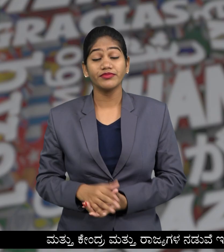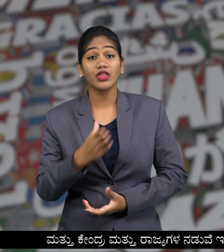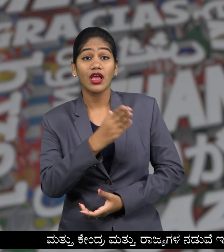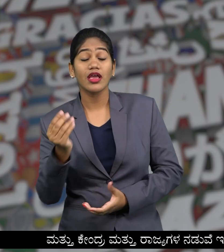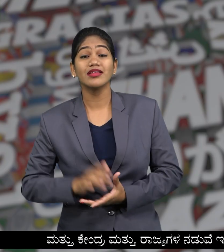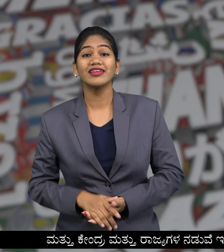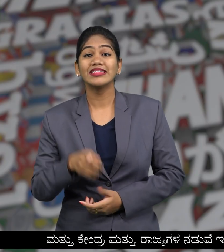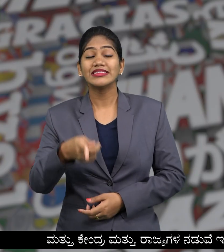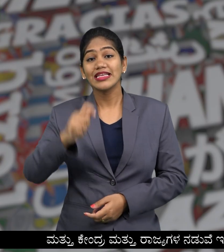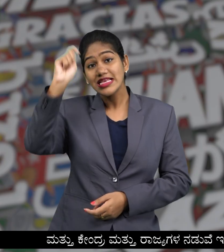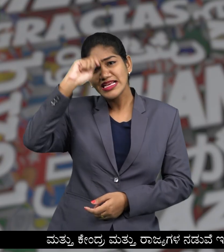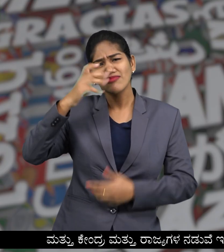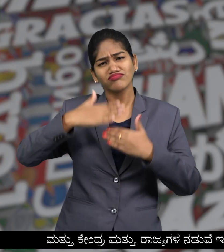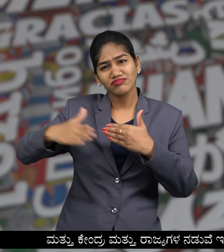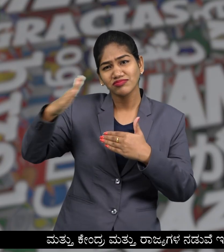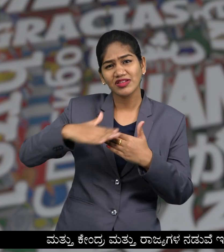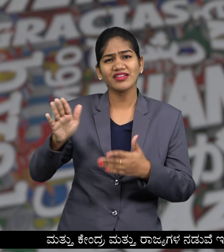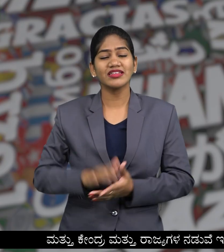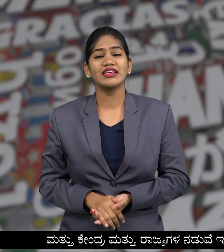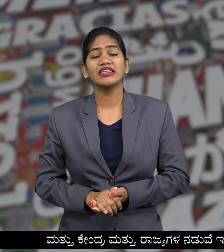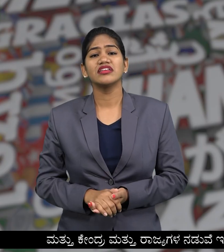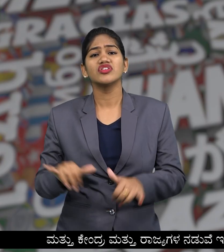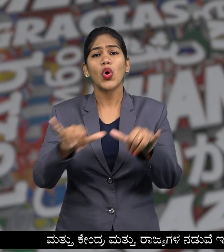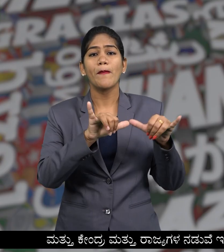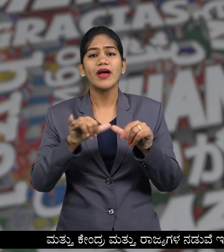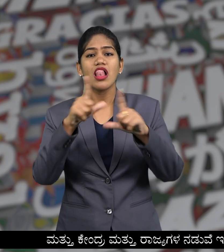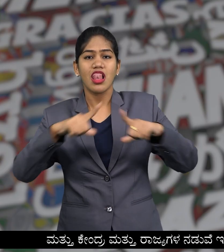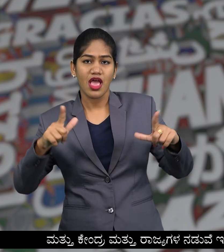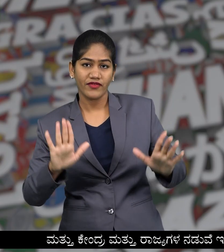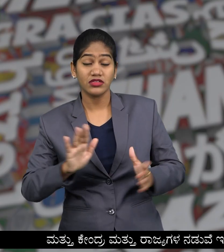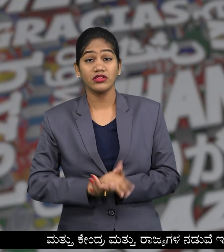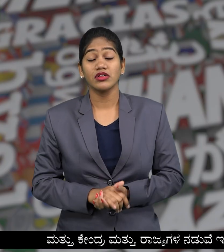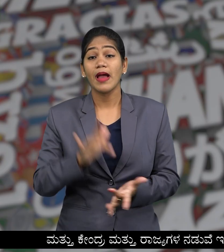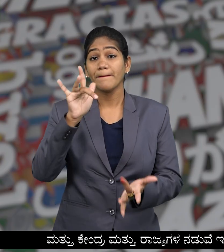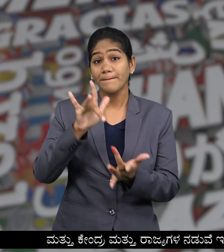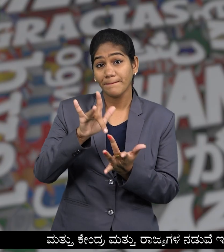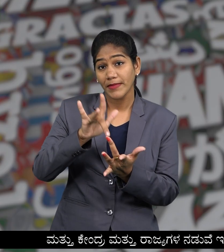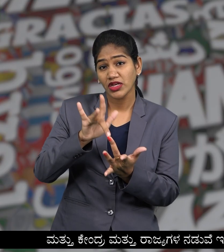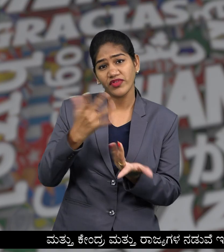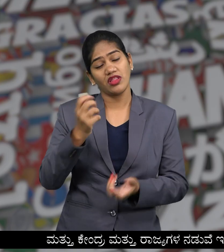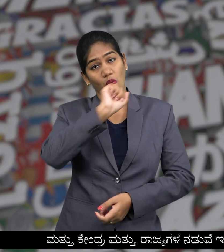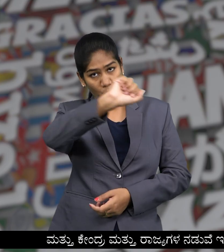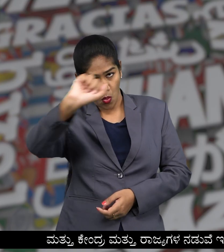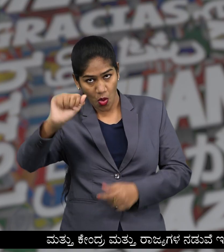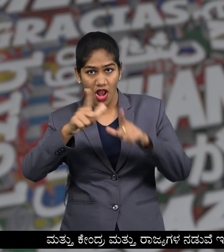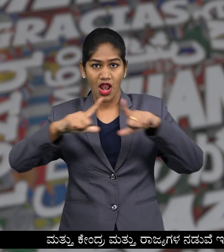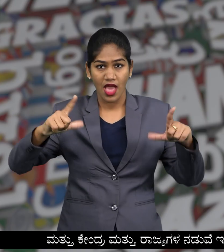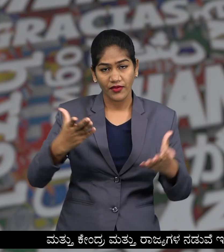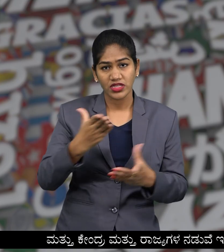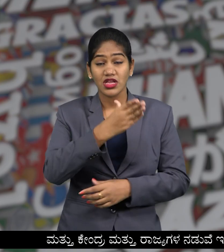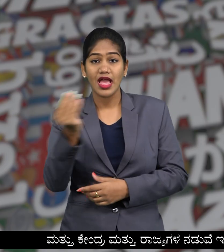ಮತ್ತು ಕೇಂದ್ರ ಮತ್ತು ರಾಜ್ಯಗಳ ನಡುವೆ ಇಂಗ್ಲಿಷ್ ಭಾಷೆಯಾಗಿ ಮುಂದುವರಿಯುತ್ತದೆ.